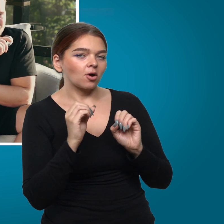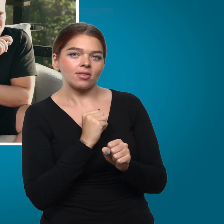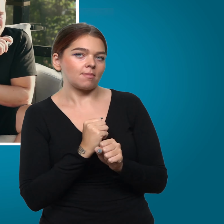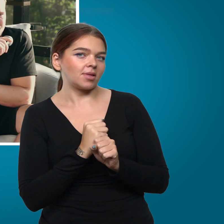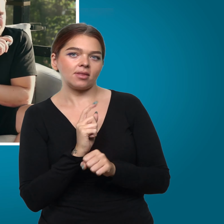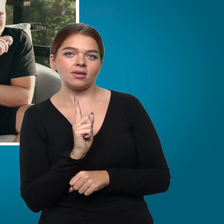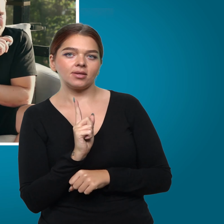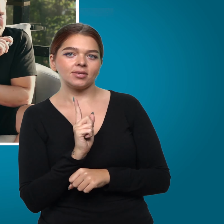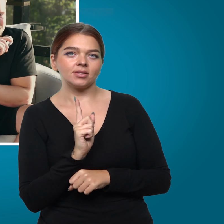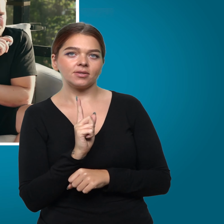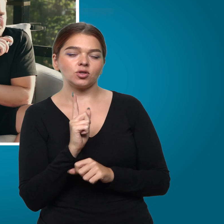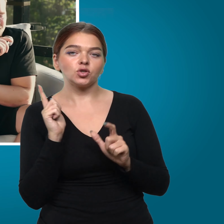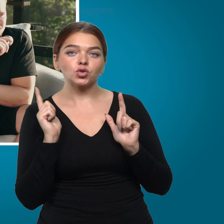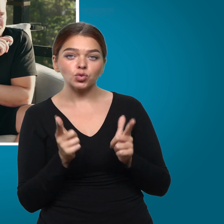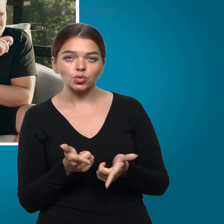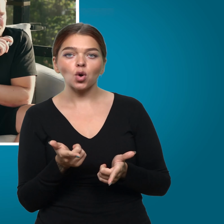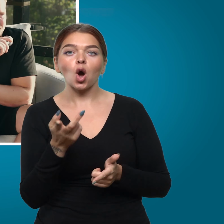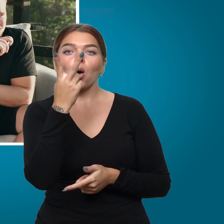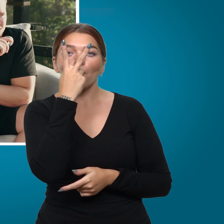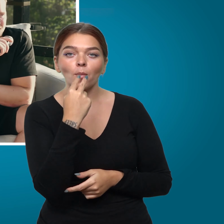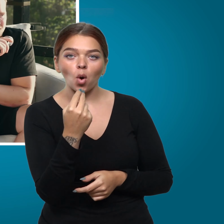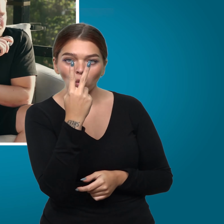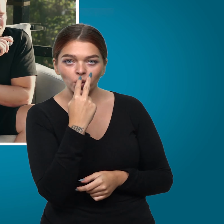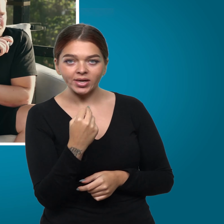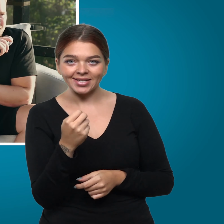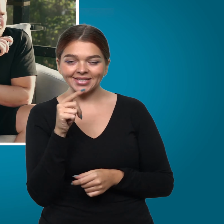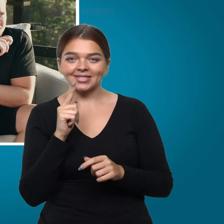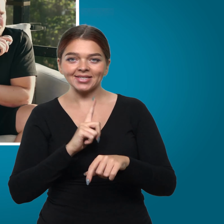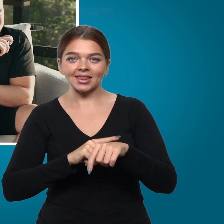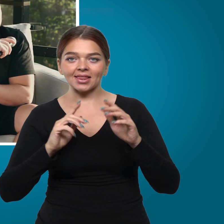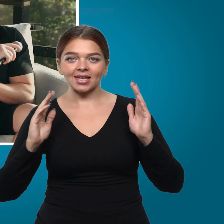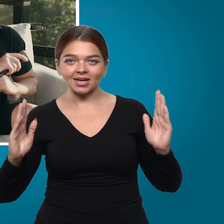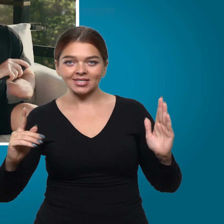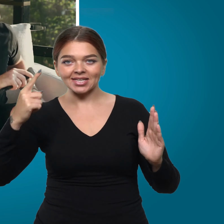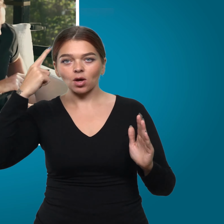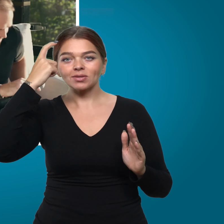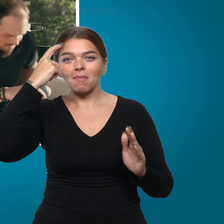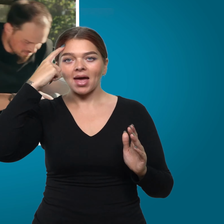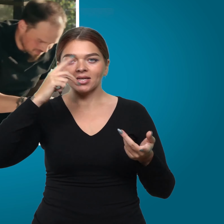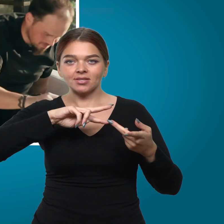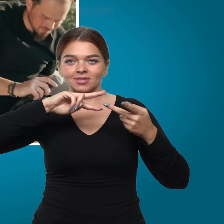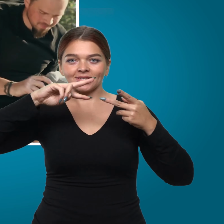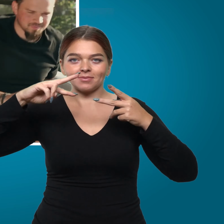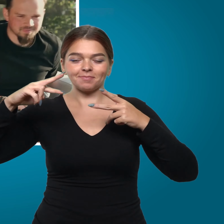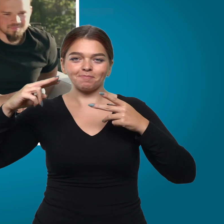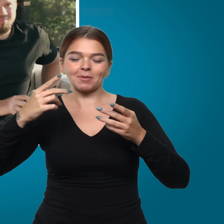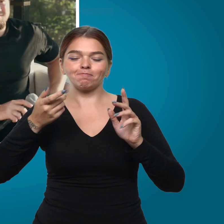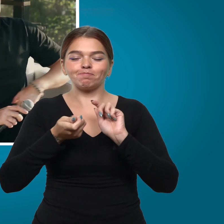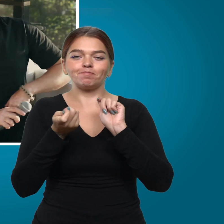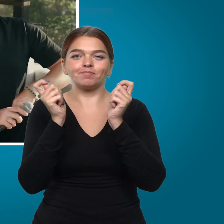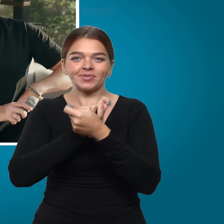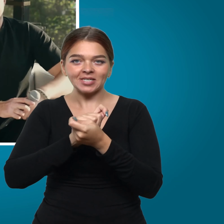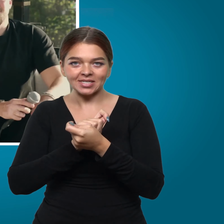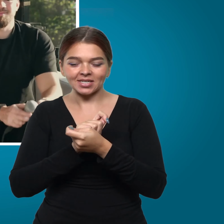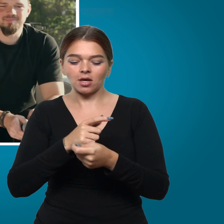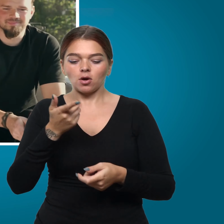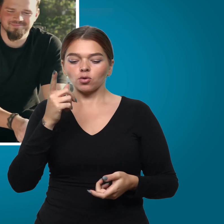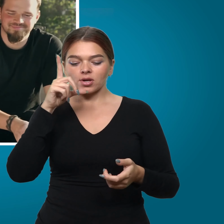kai tau atsiranda milijonas visai kitų reikalų. Tau tikrai negalvoji teatras ar knygos, tau reikia draugų, tau reikia būti